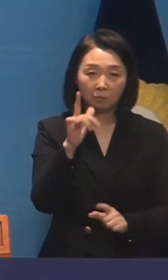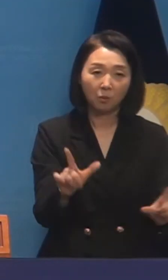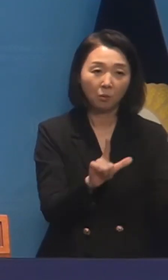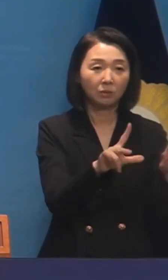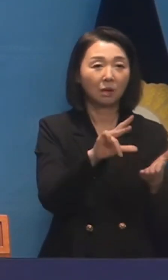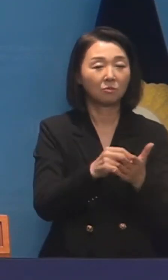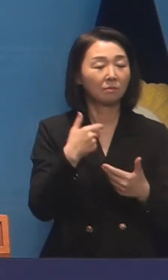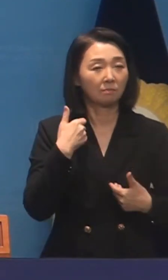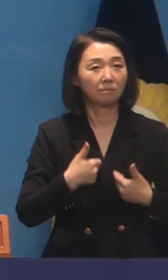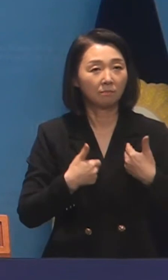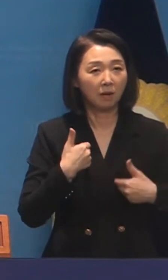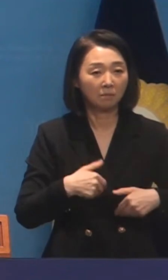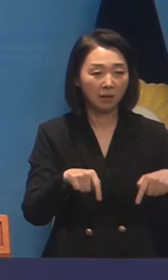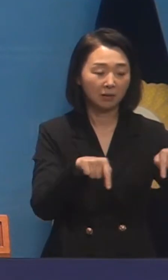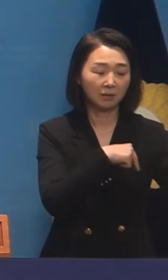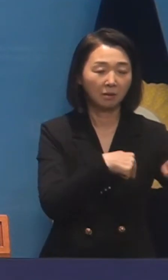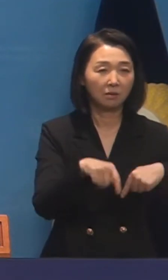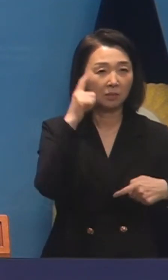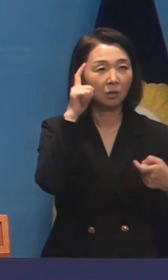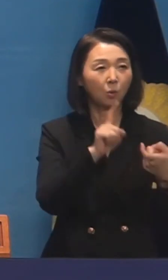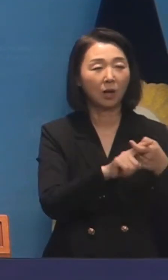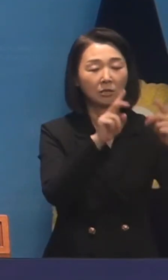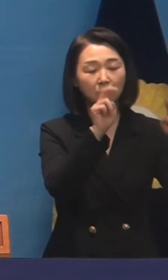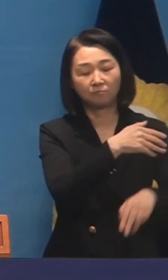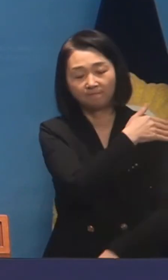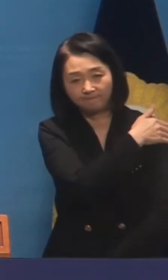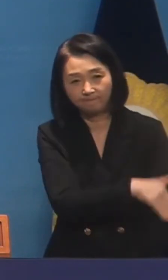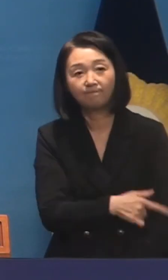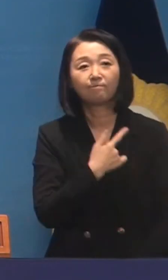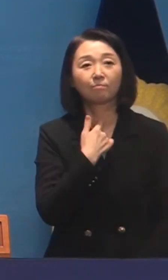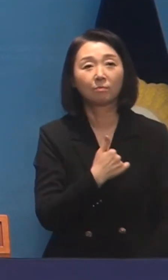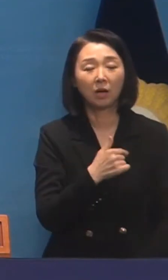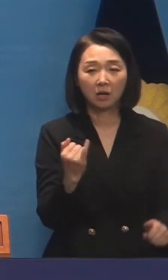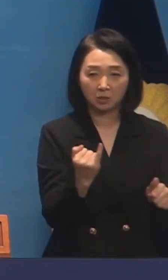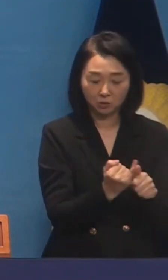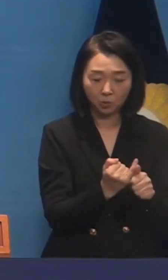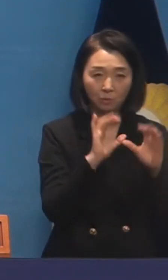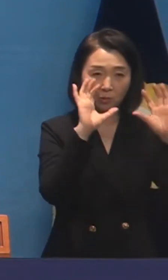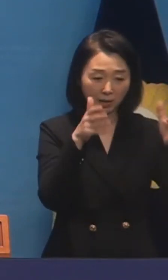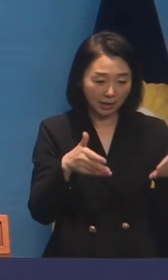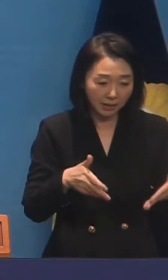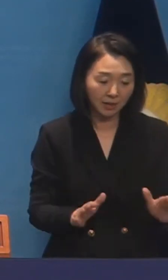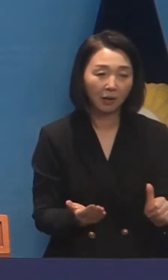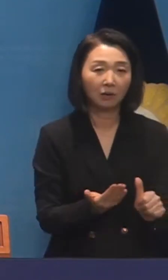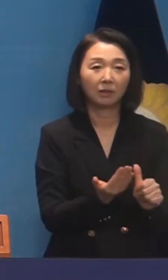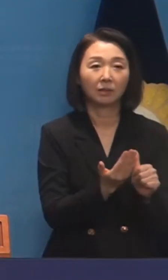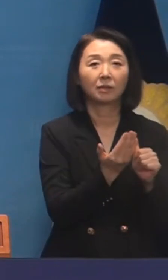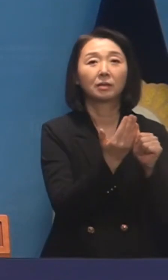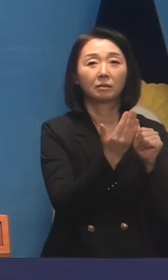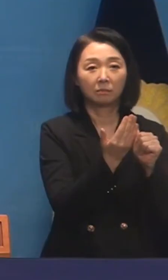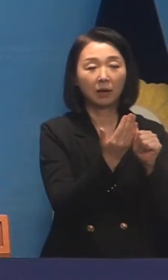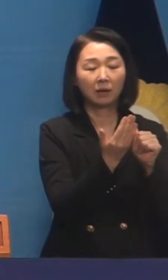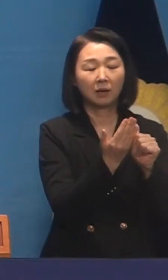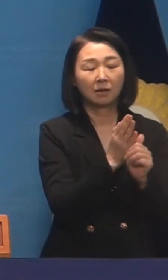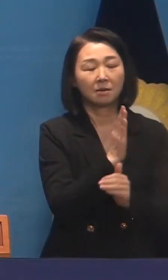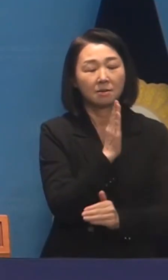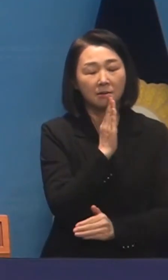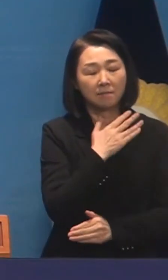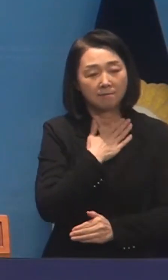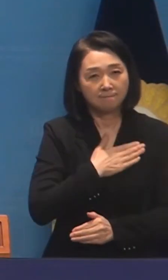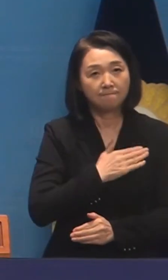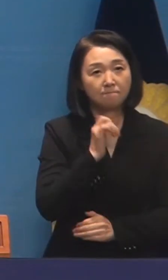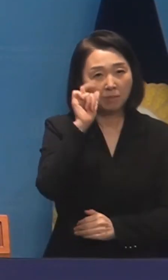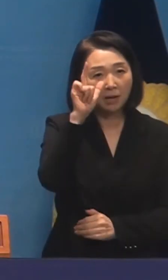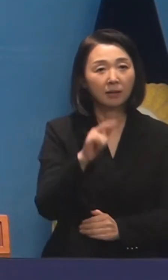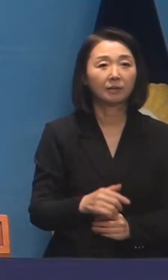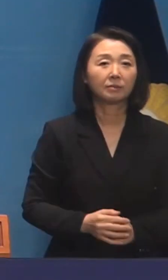문제로 바빠 정치에는 무관심했습니다. 결혼하고 아이를 낳아 키우면서 절실히 알게